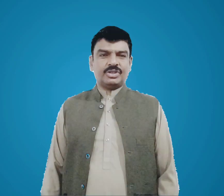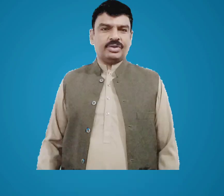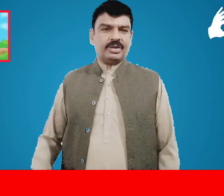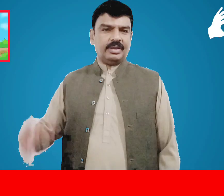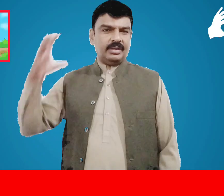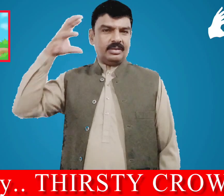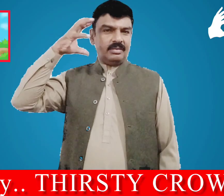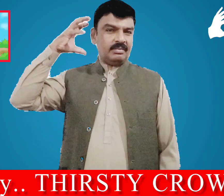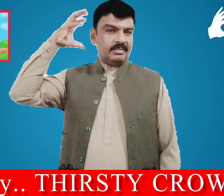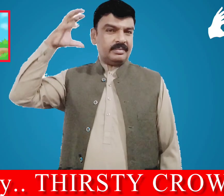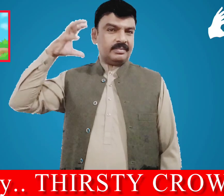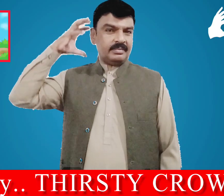स्टोरी